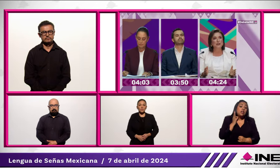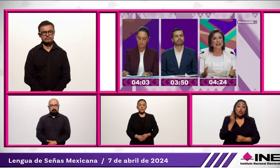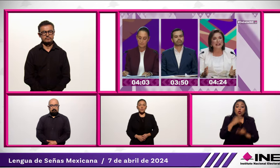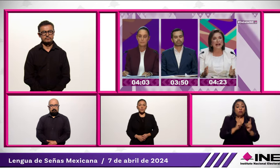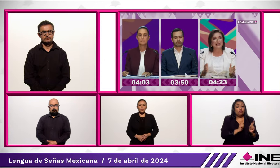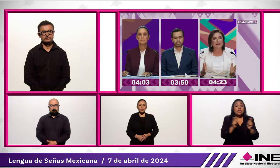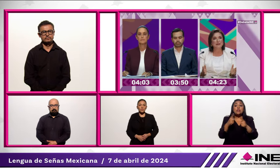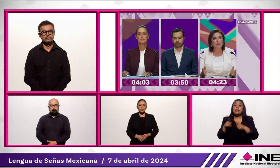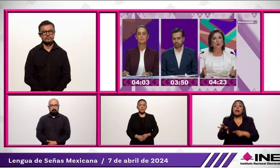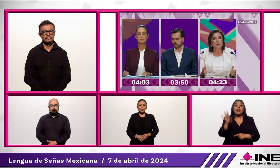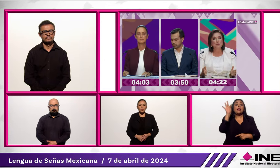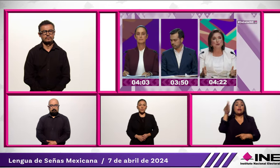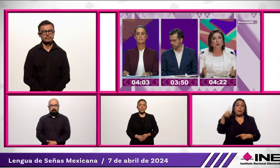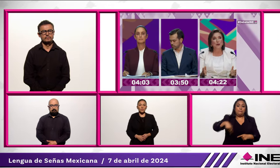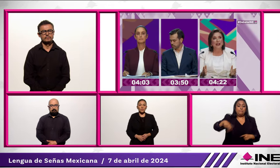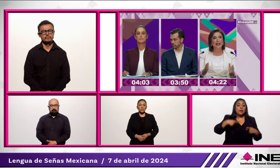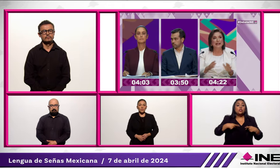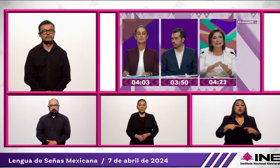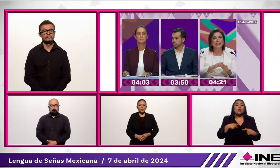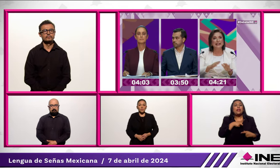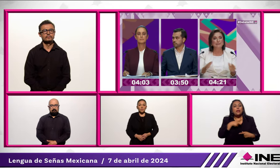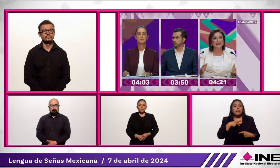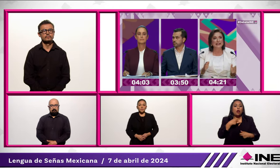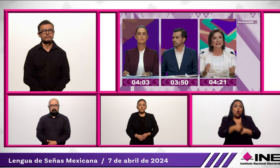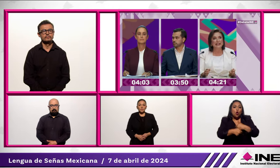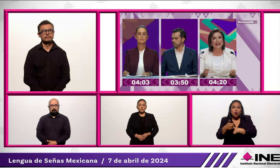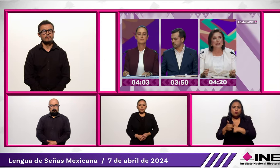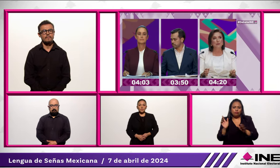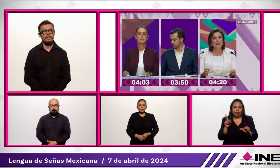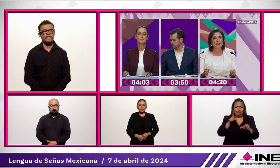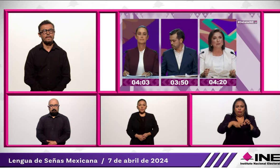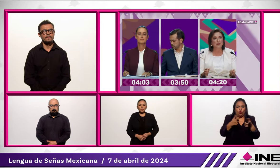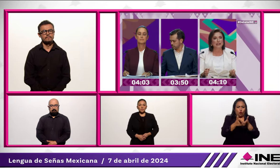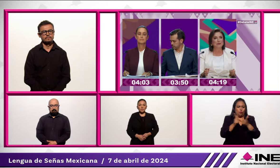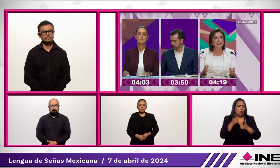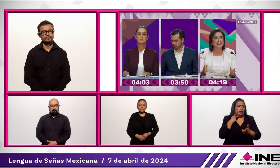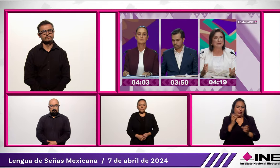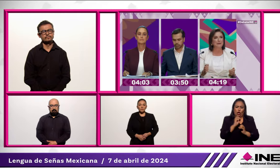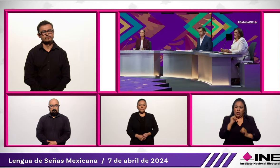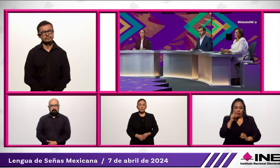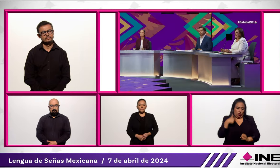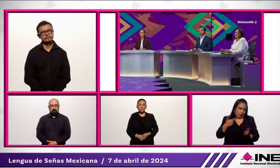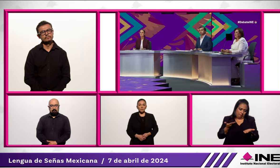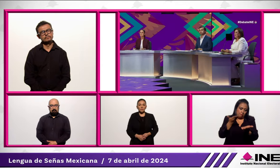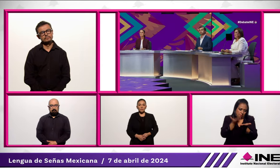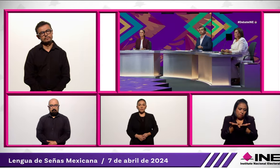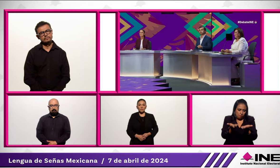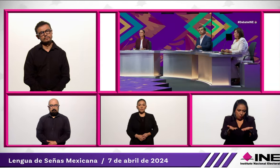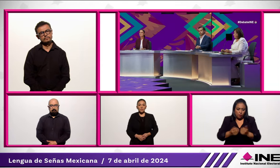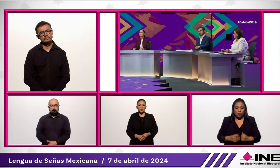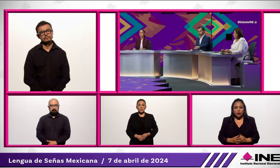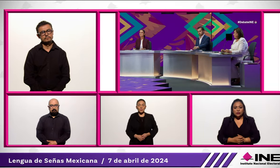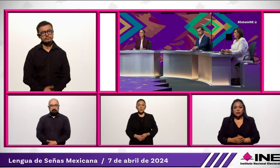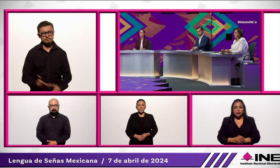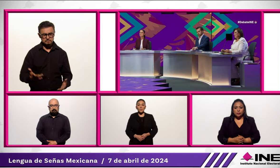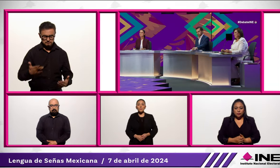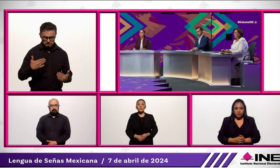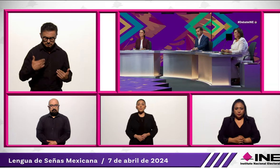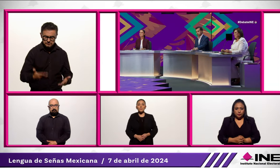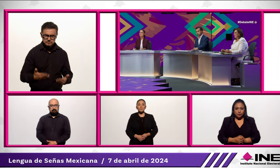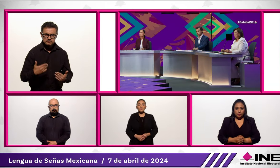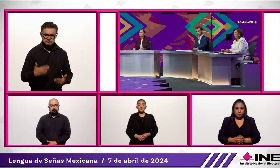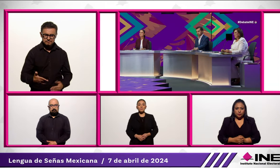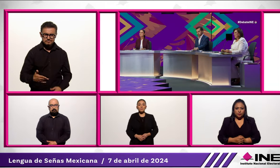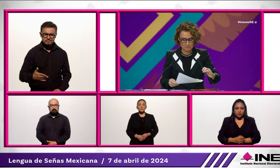manera ciudadana a través de un concurso, sin que pertenezca a ningún partido político. Esa sería mi propuesta. Muy bien. Sobre este